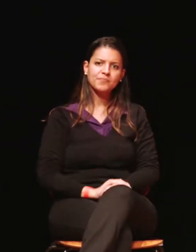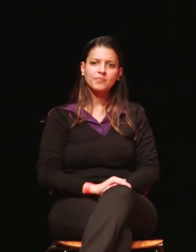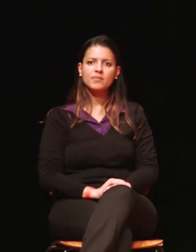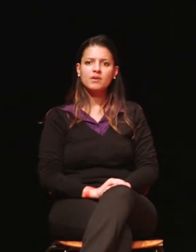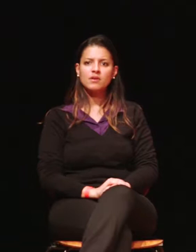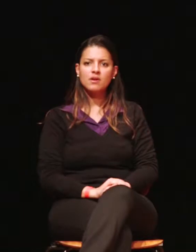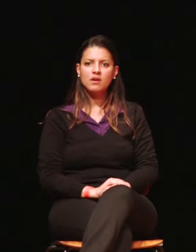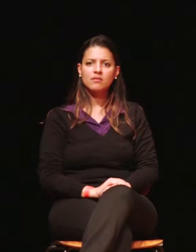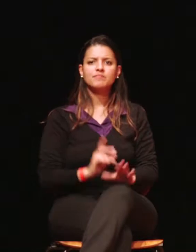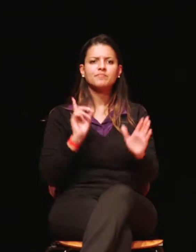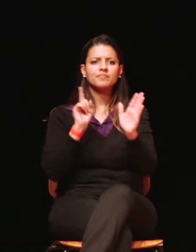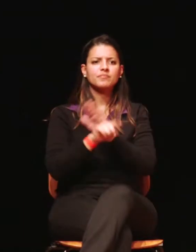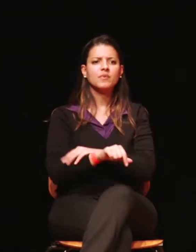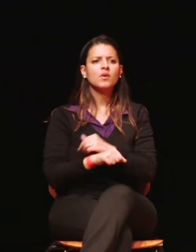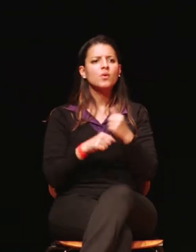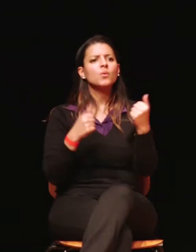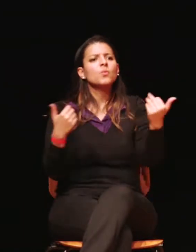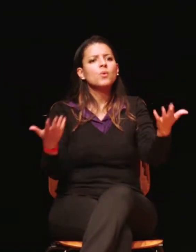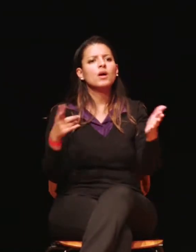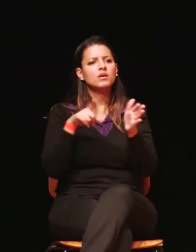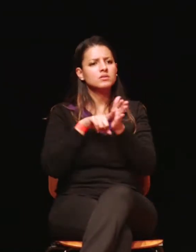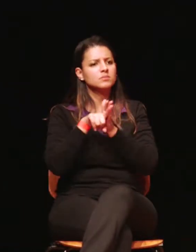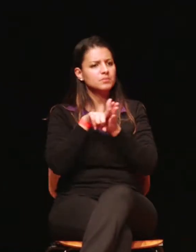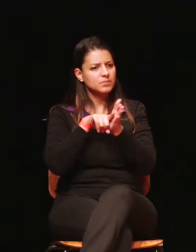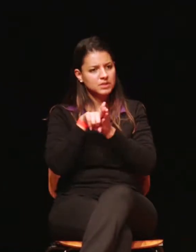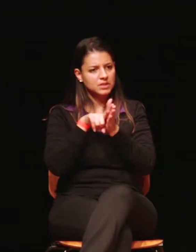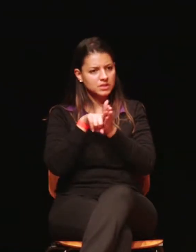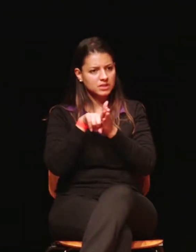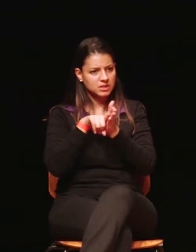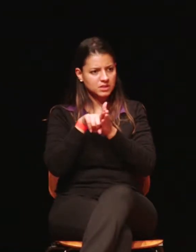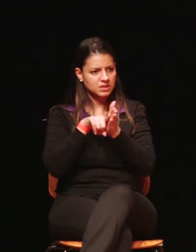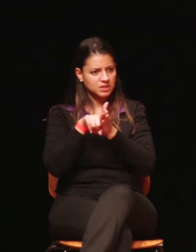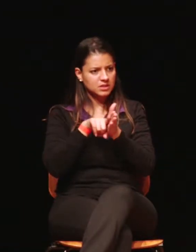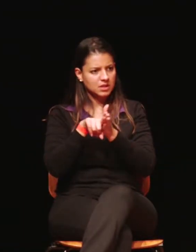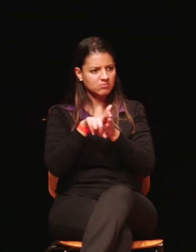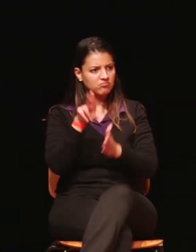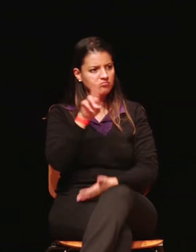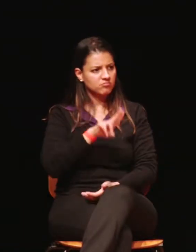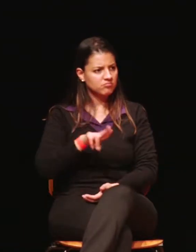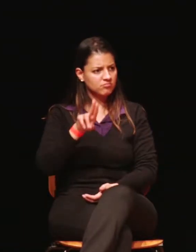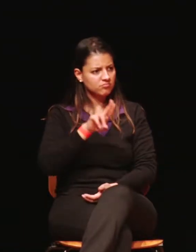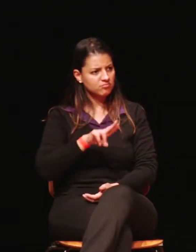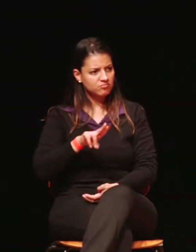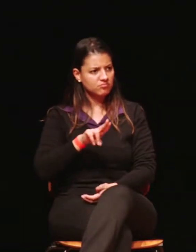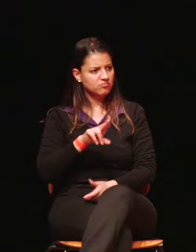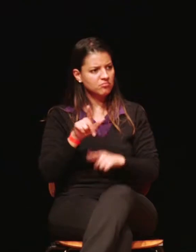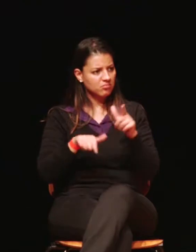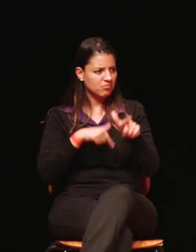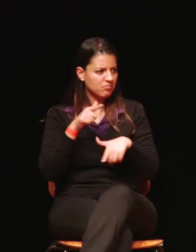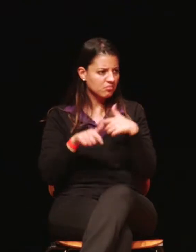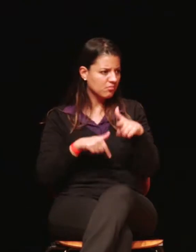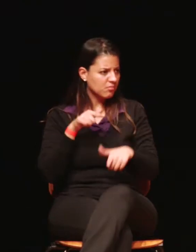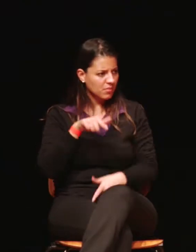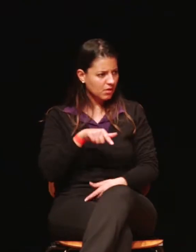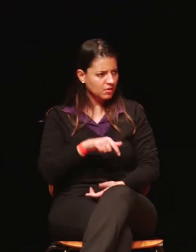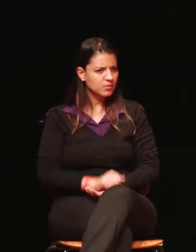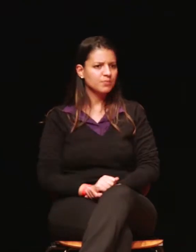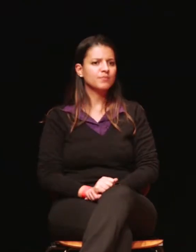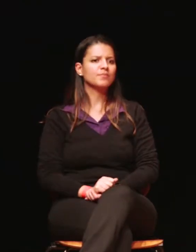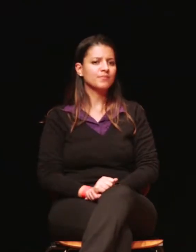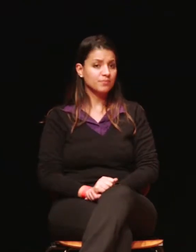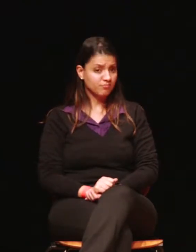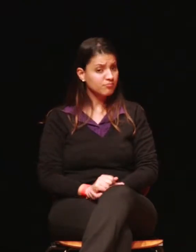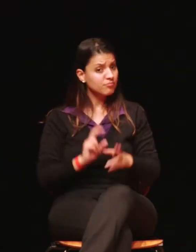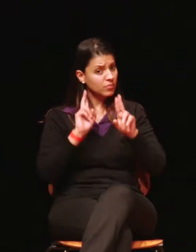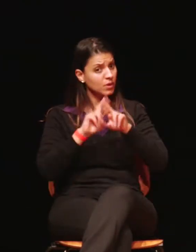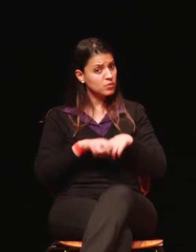são, por exemplo, as fontes de pesquisas utilizadas nesse tipo de trabalho? É justamente a respeito